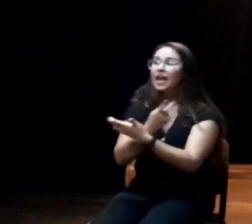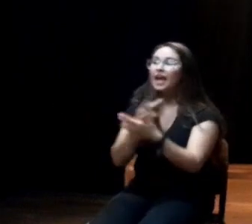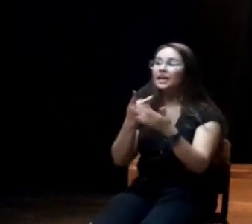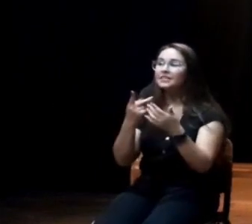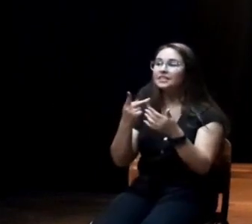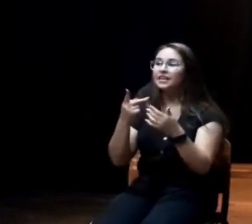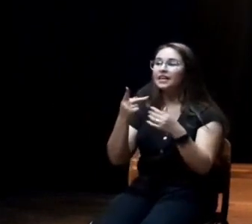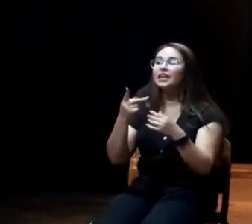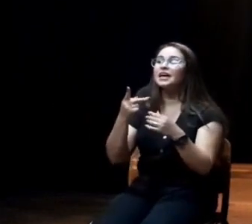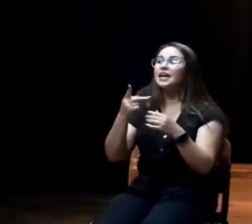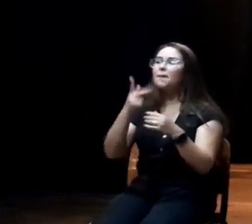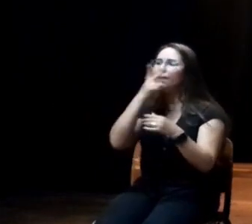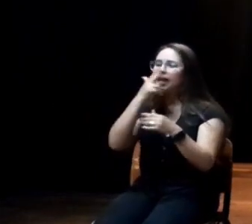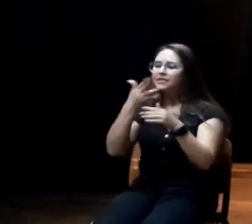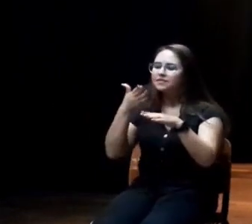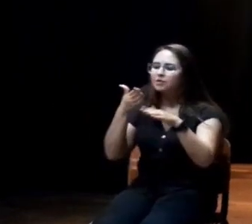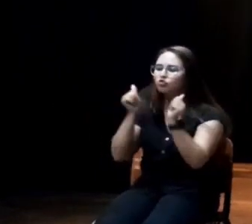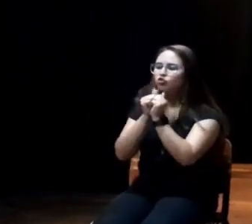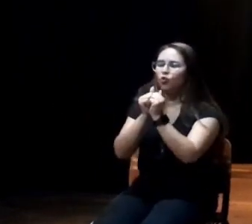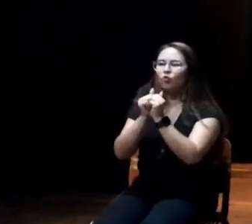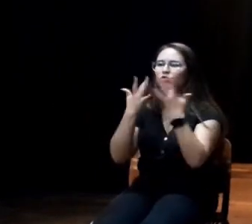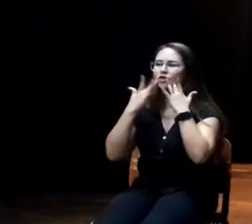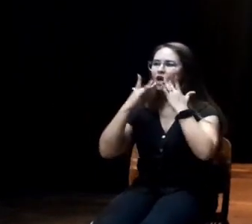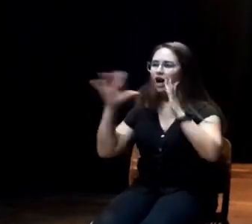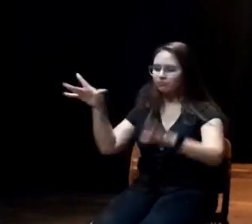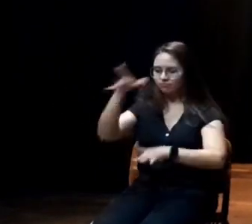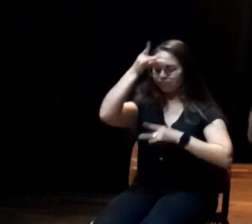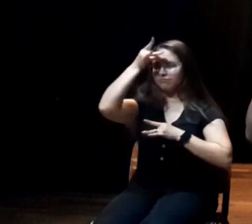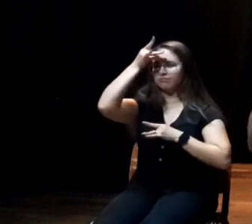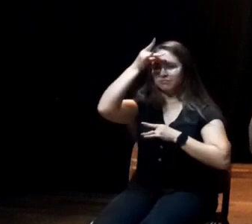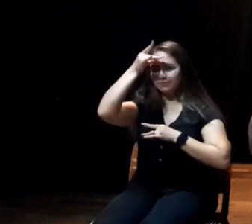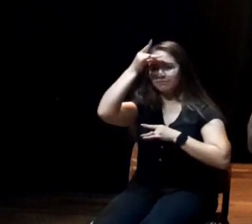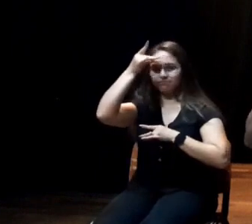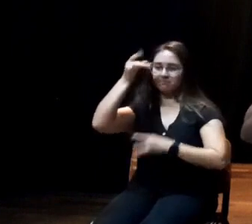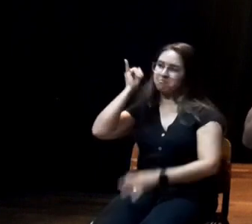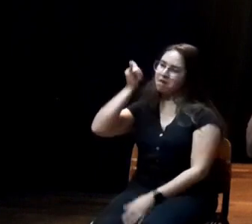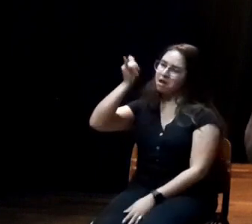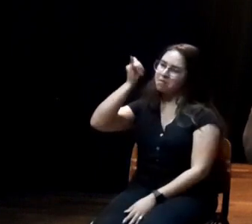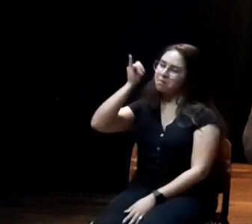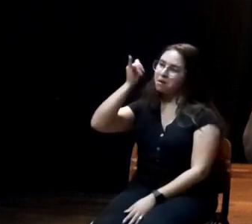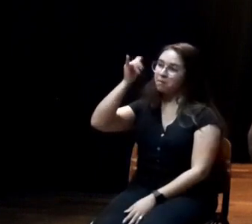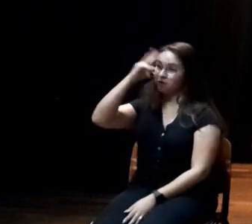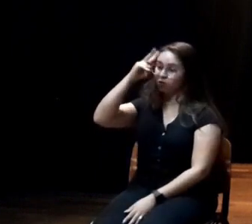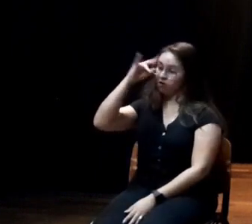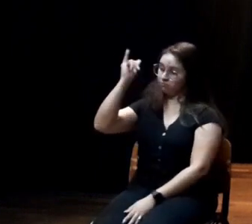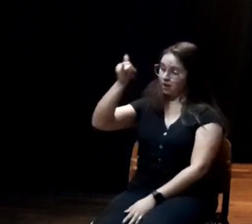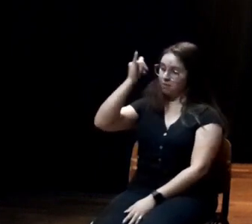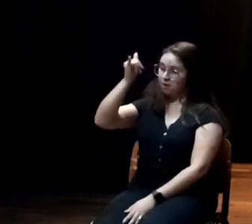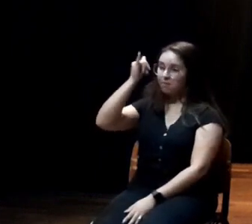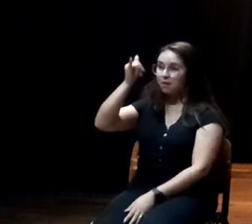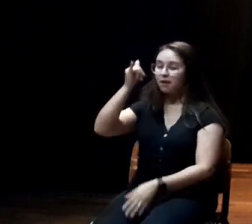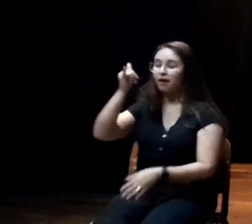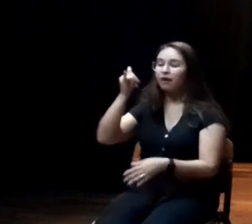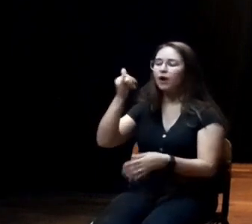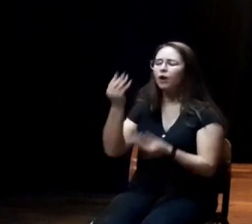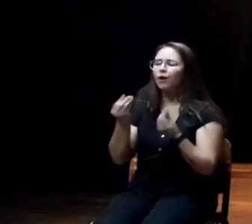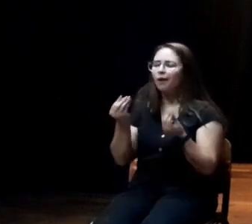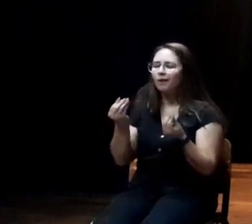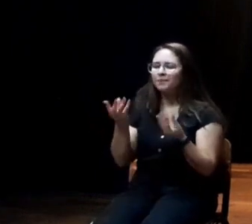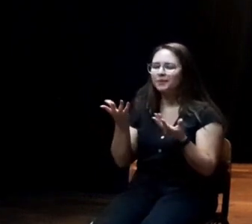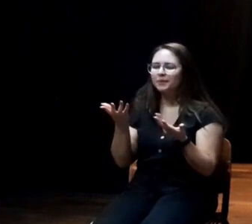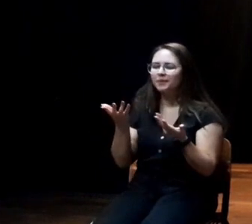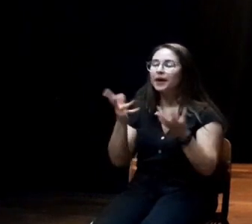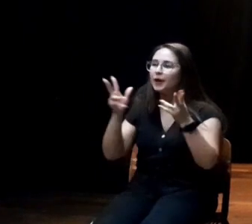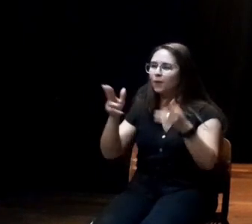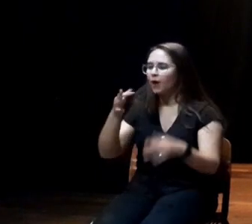entra em cena junto com vocês, Exatamente. trazendo uma performance, contando Exatamente. uma história a partir de algumas... Como